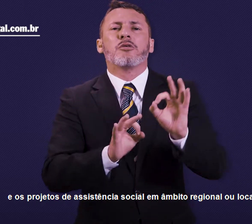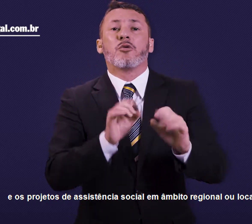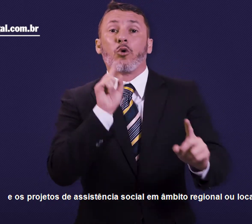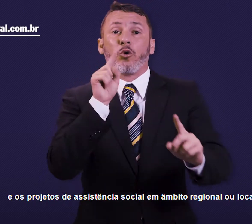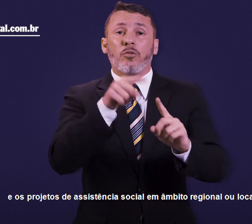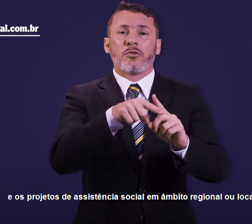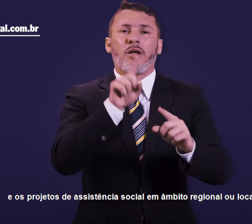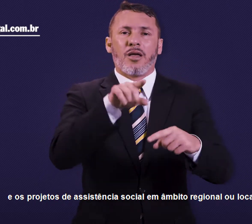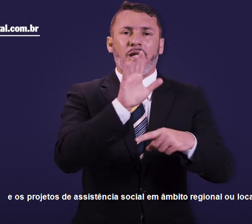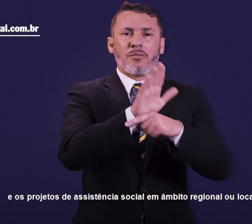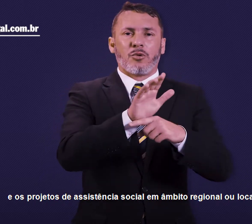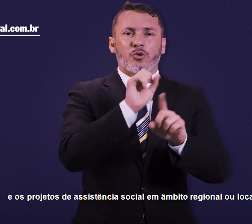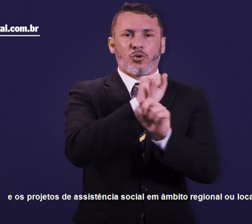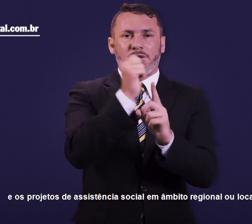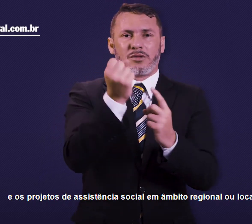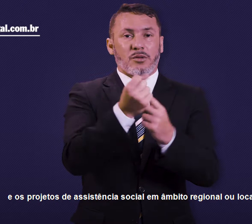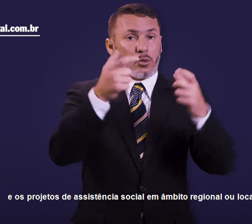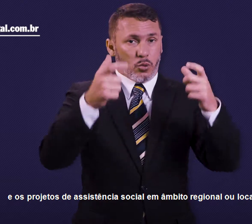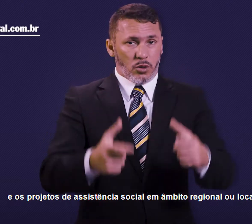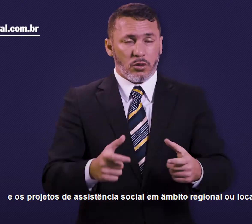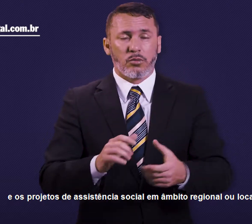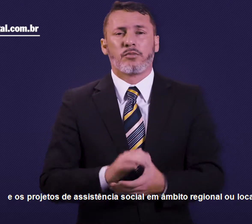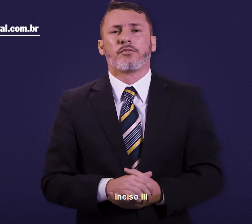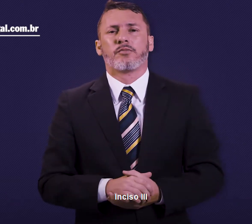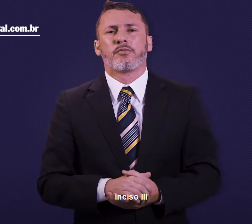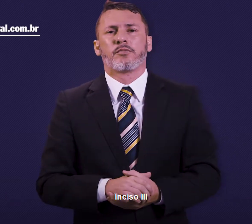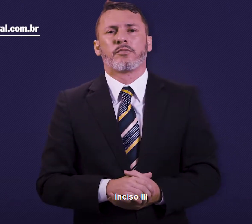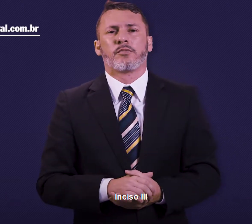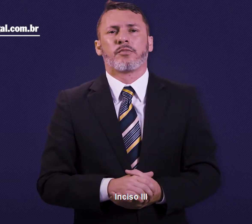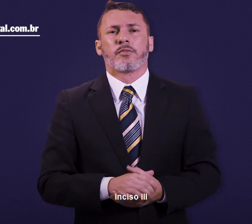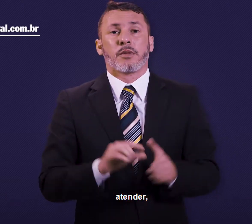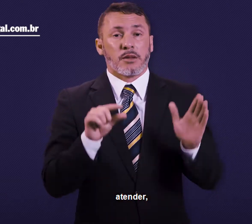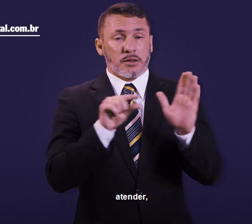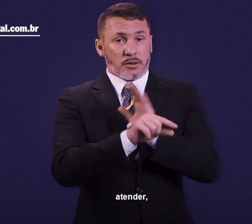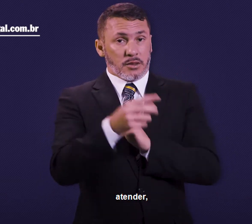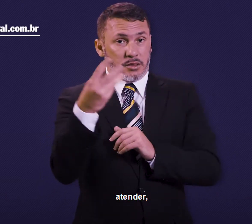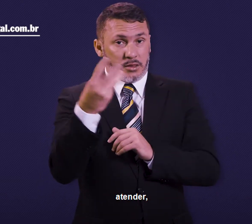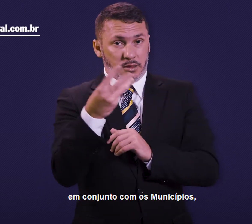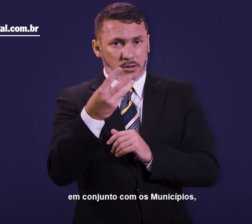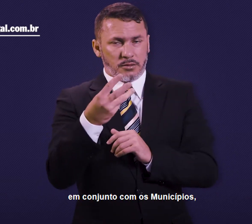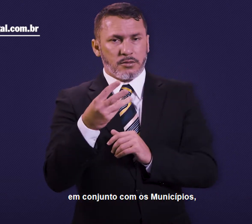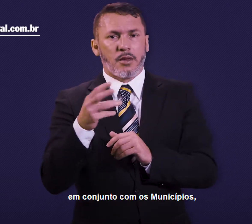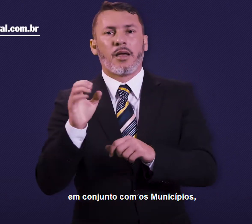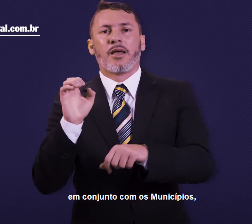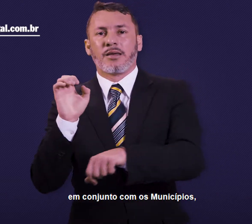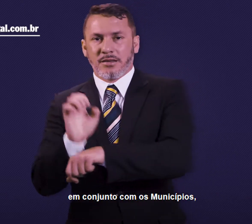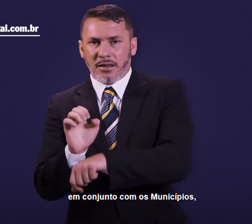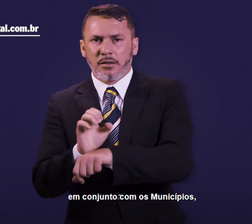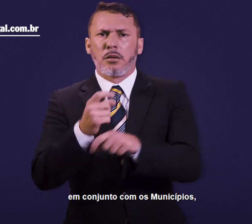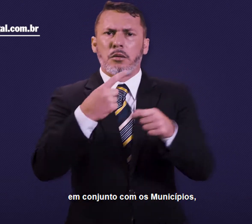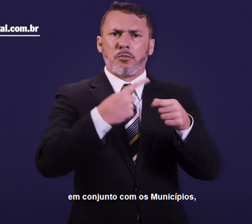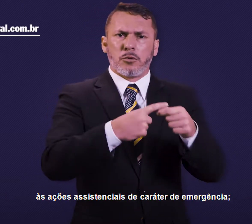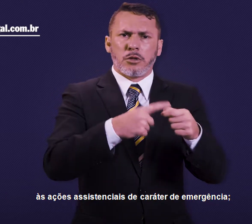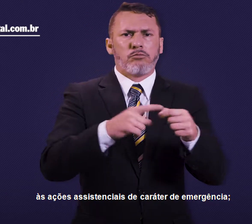assistência social em âmbito regional ou local. Inciso 3. Atender, em conjunto com os municípios, às